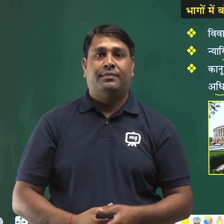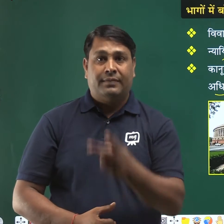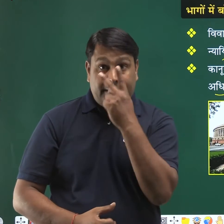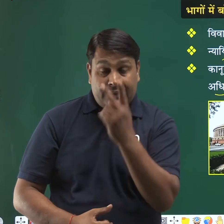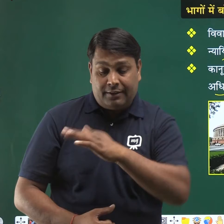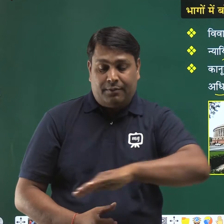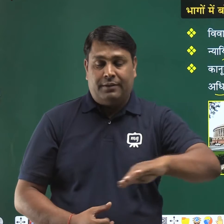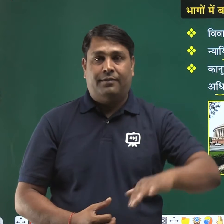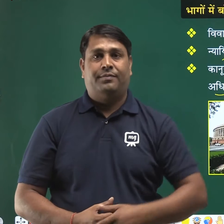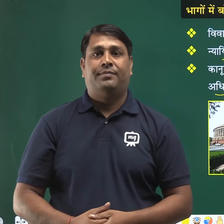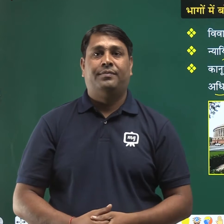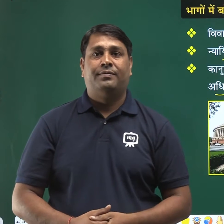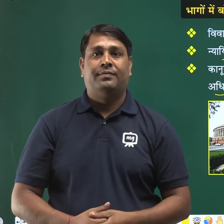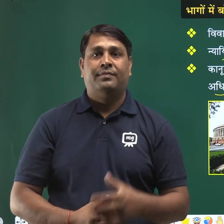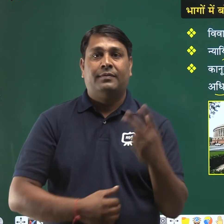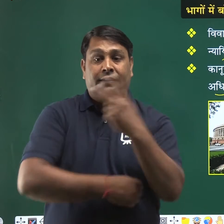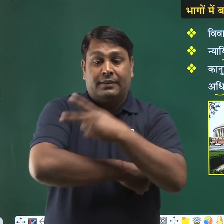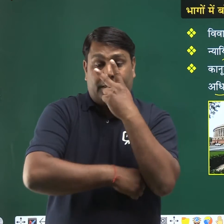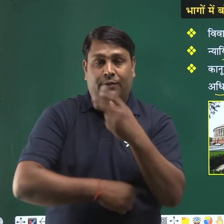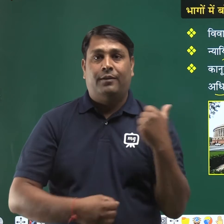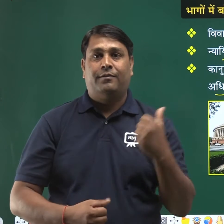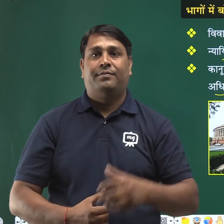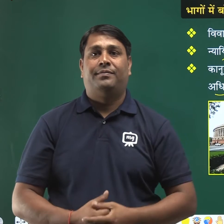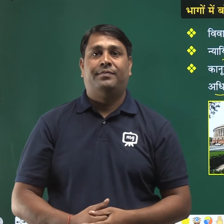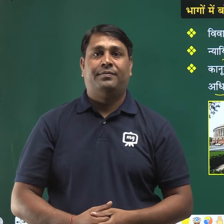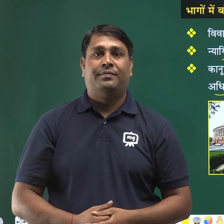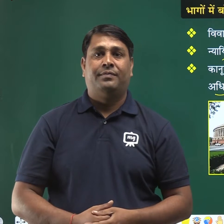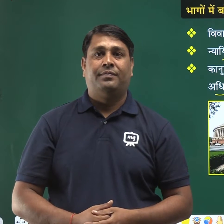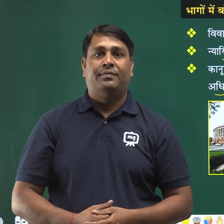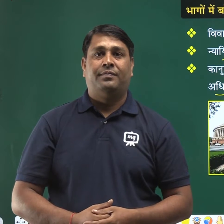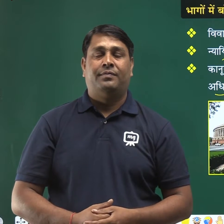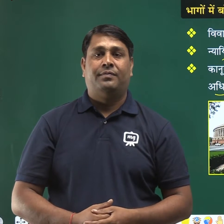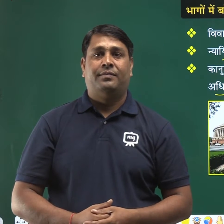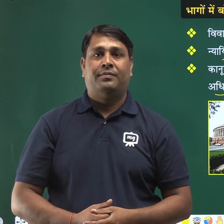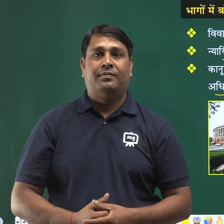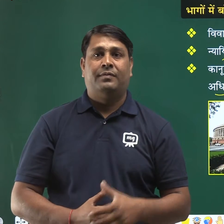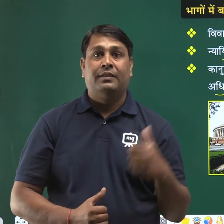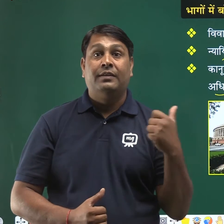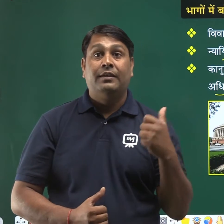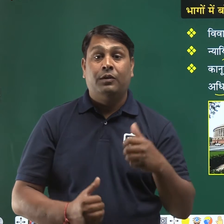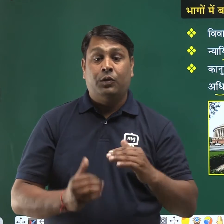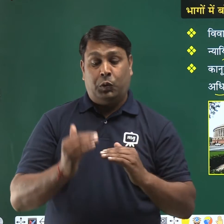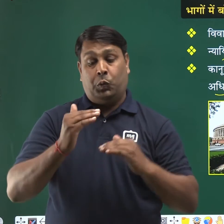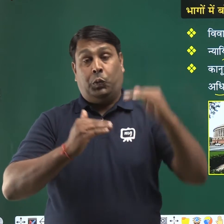देखो बच्चों, इस चित्र को देखो, यह उच्च न्यायालय का चित्र